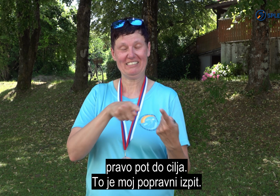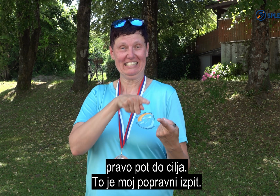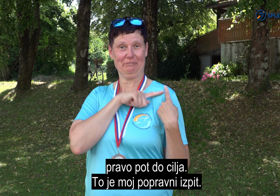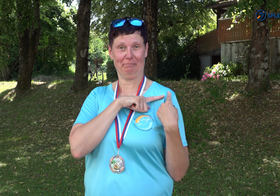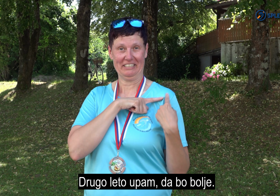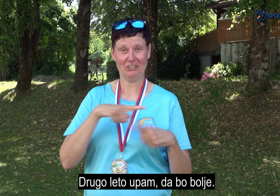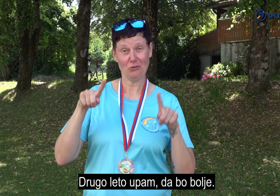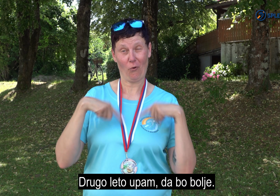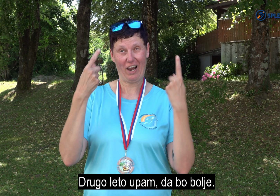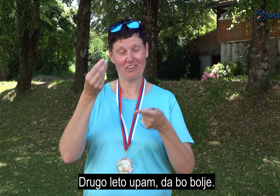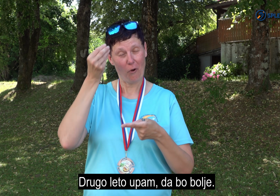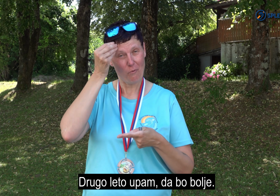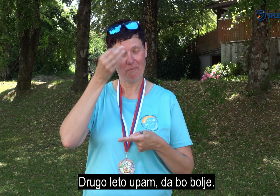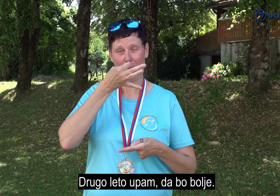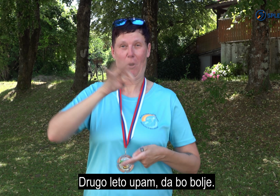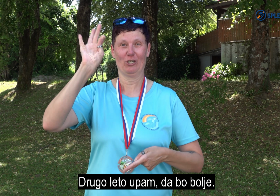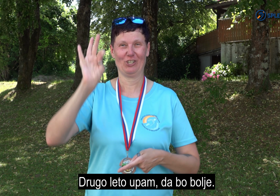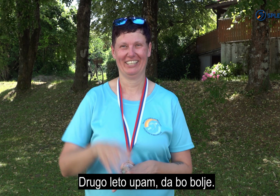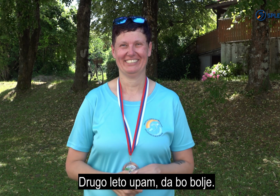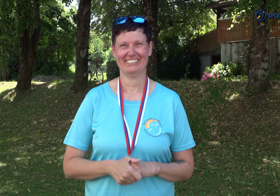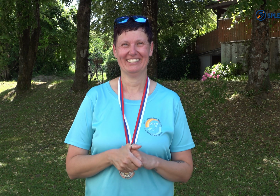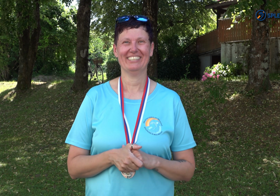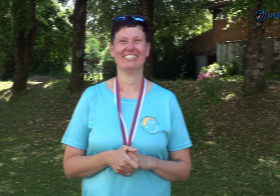izpit. Drugo leto upam, da bo bolje.